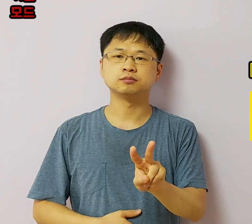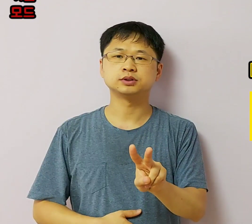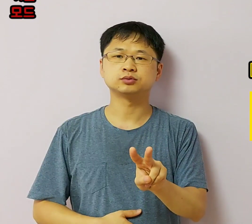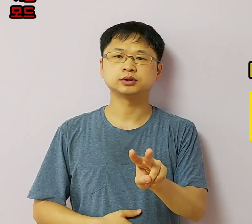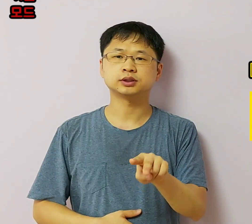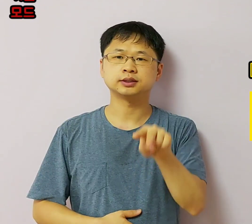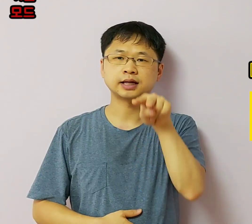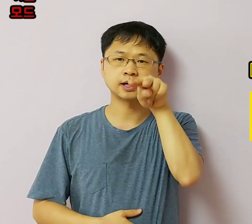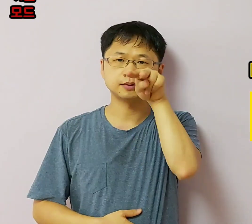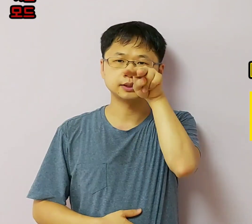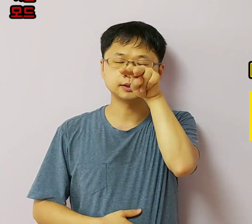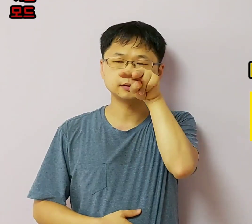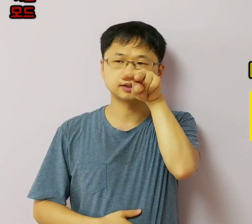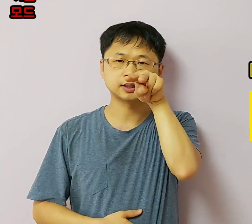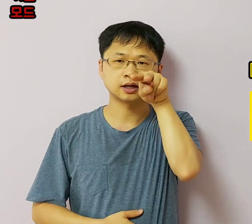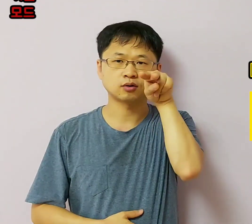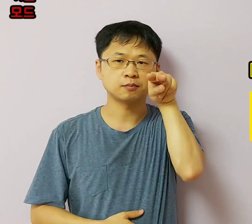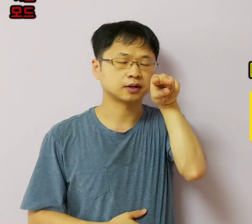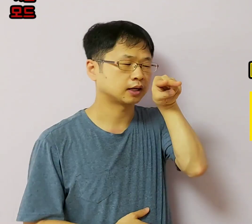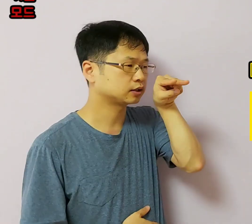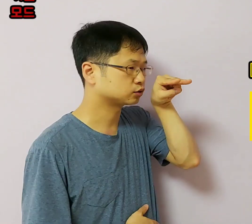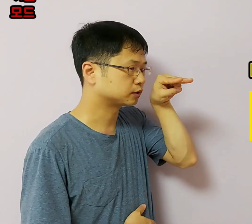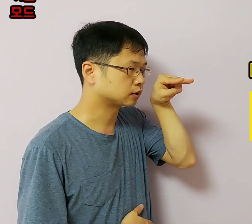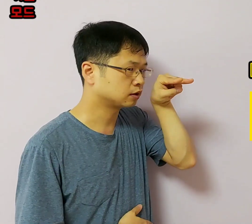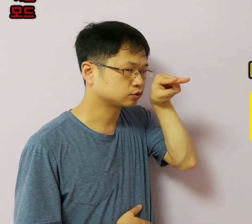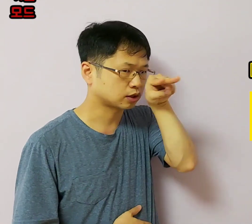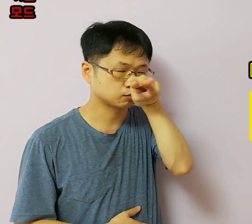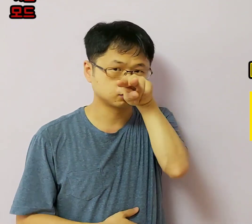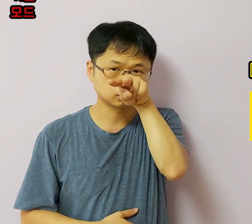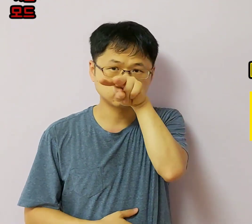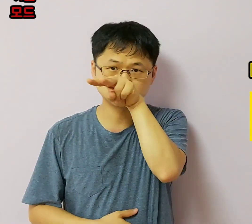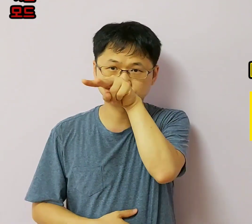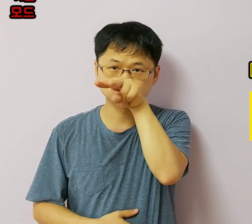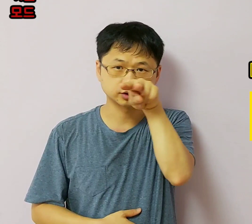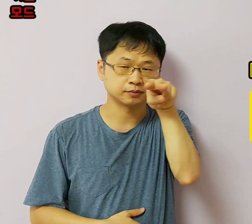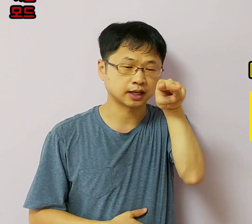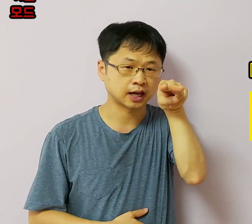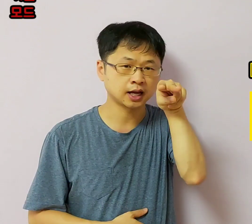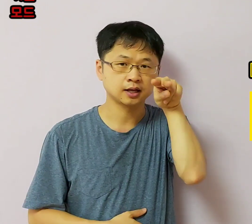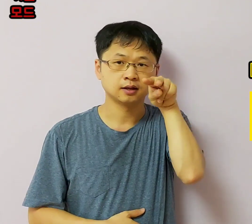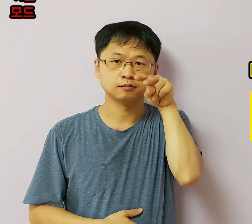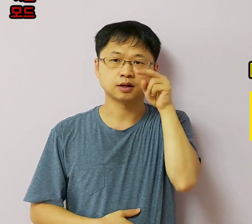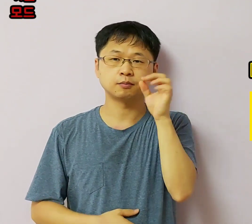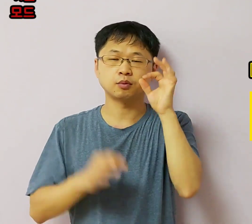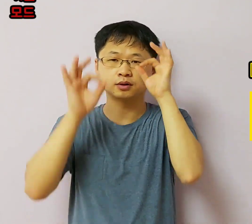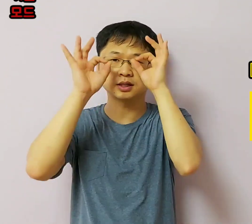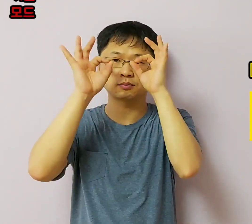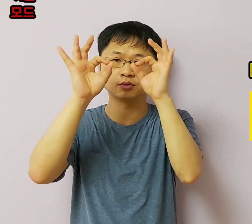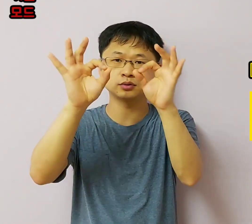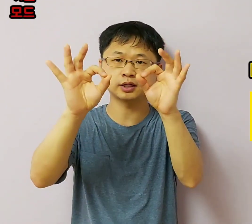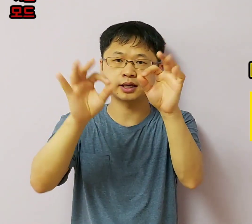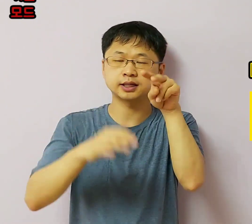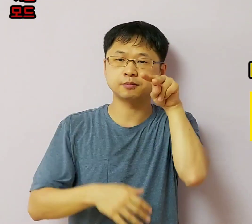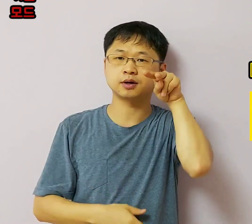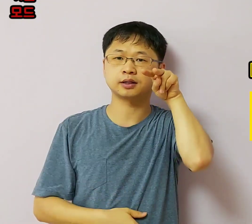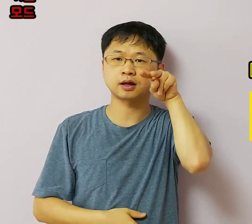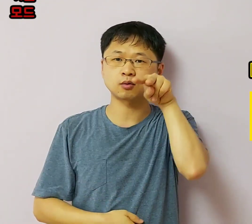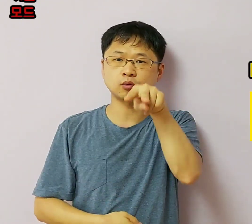검지 중지를 사람의 시선이라 생각하고 앞을 가리켜주면서 딱 붙어주는 겁니다. 뭔가 그냥 보는 게 아니라 뭔가 딱